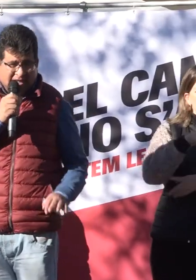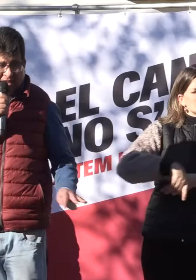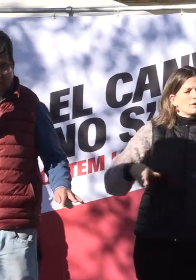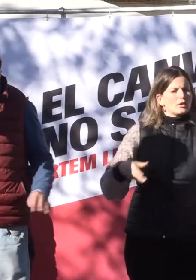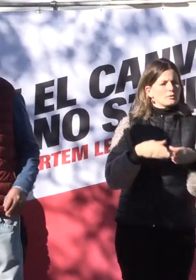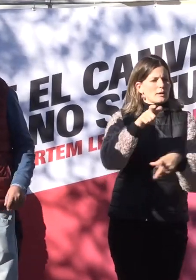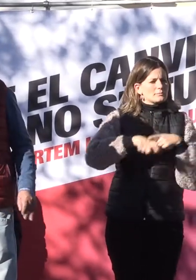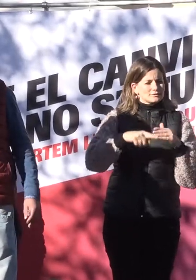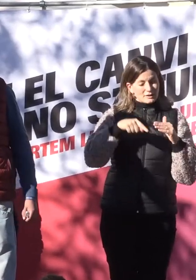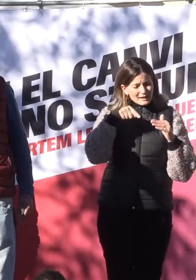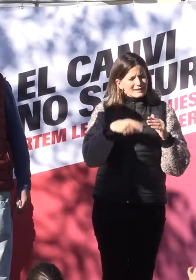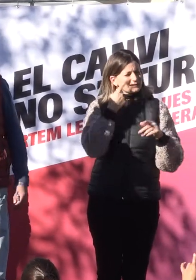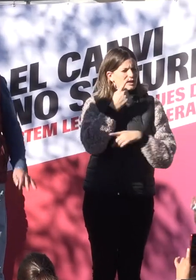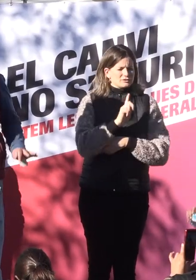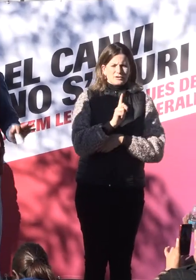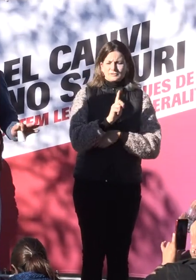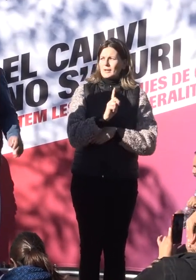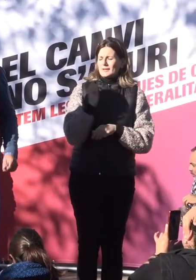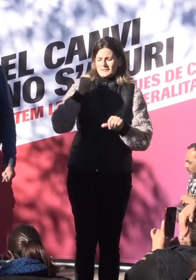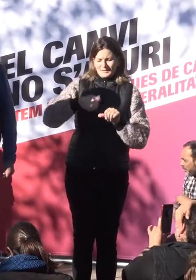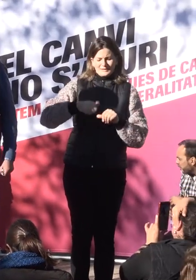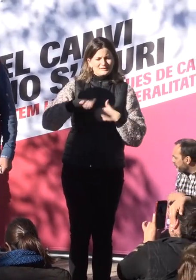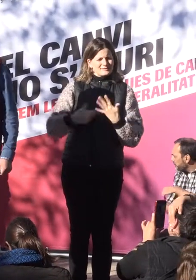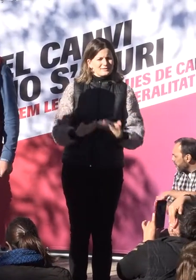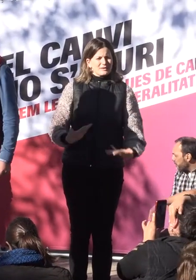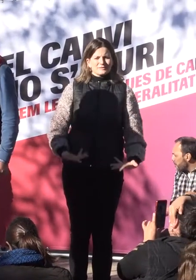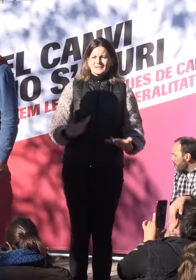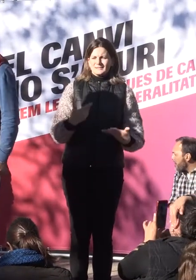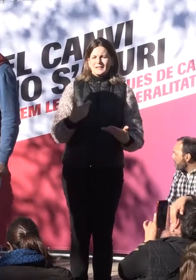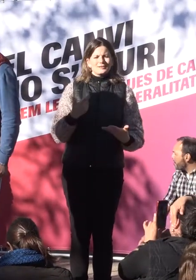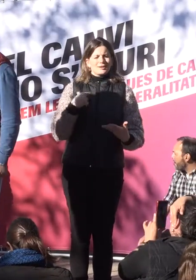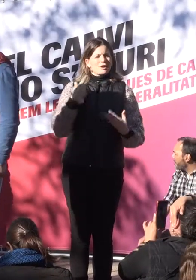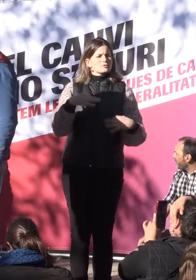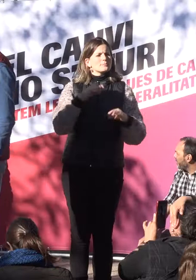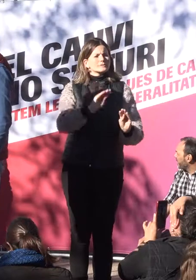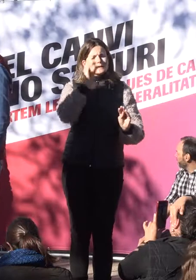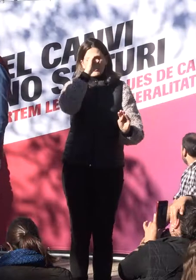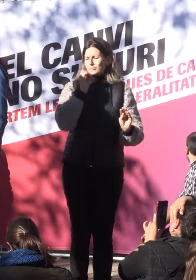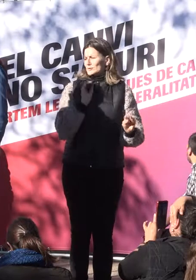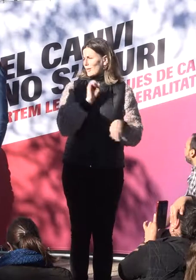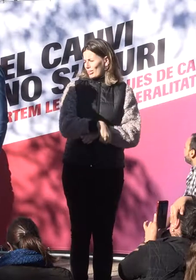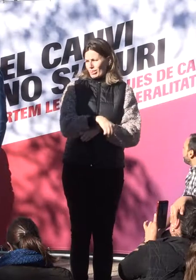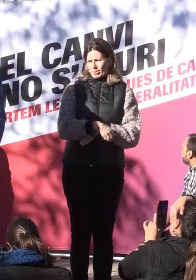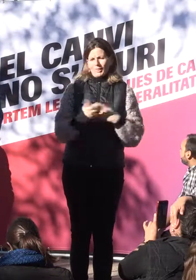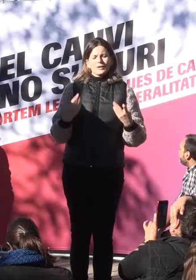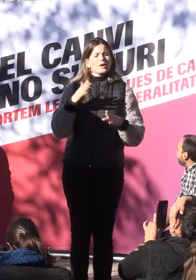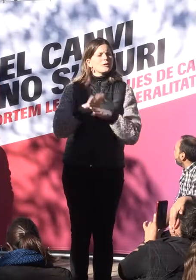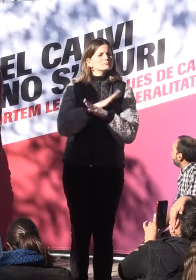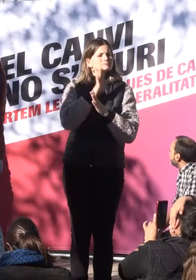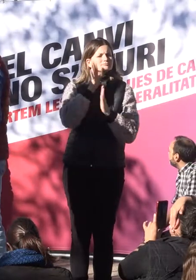que está ahí abajo que nos de un tiempo a esta parte no es tomada en cuenta pues como